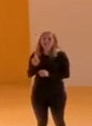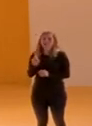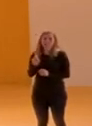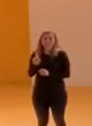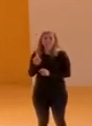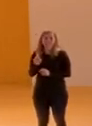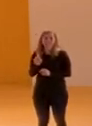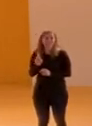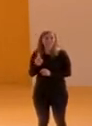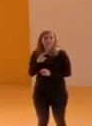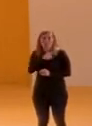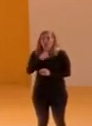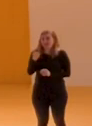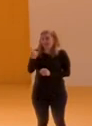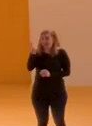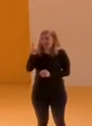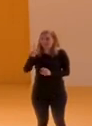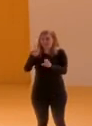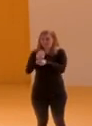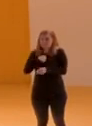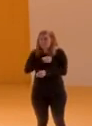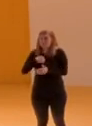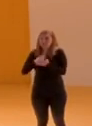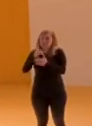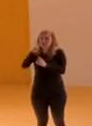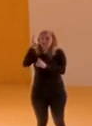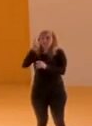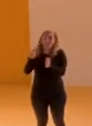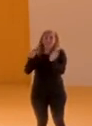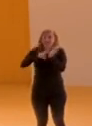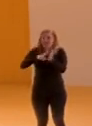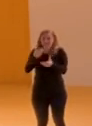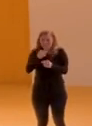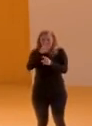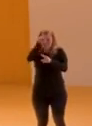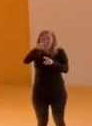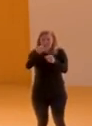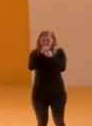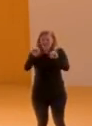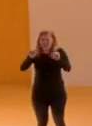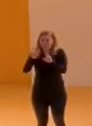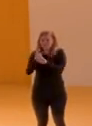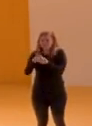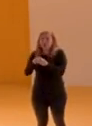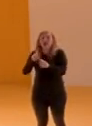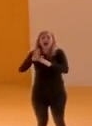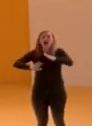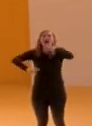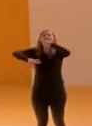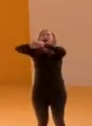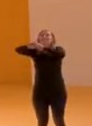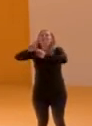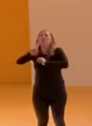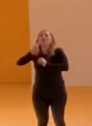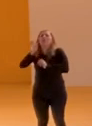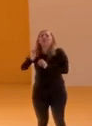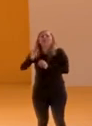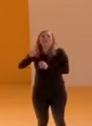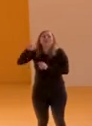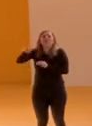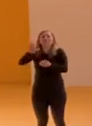nie jest to jedyny nie jesteśmy jedynym krajem który jest dwa razy na tej liście OK kto będzie na szczycie tej listy ktoś wie jaki